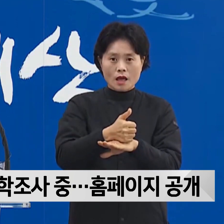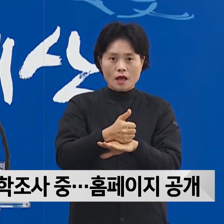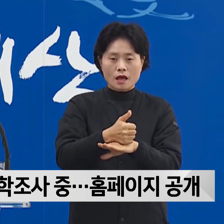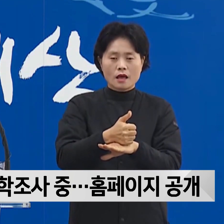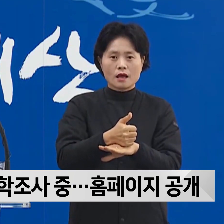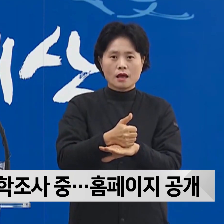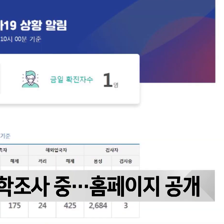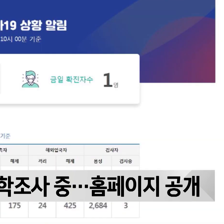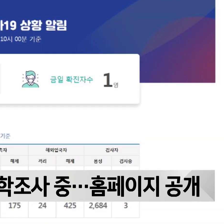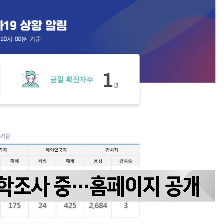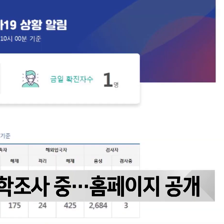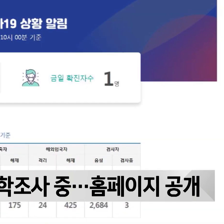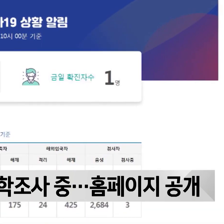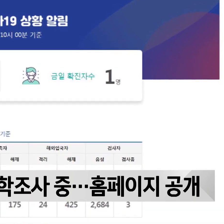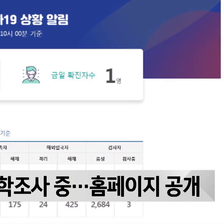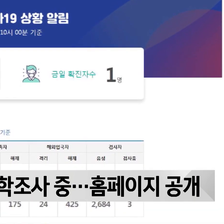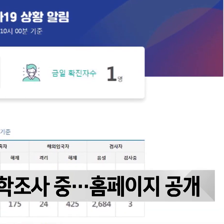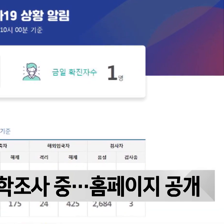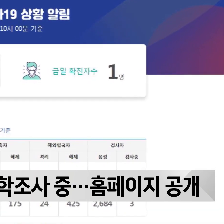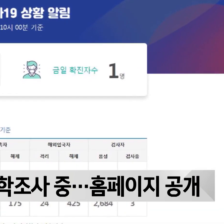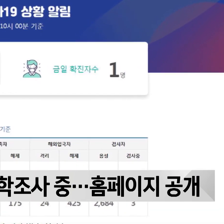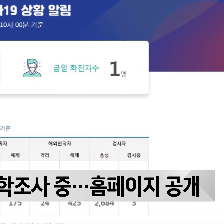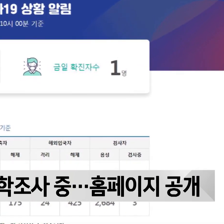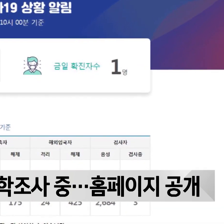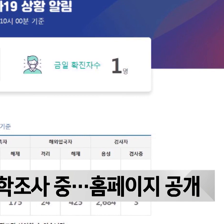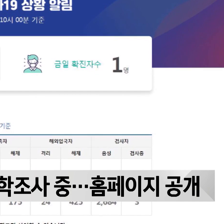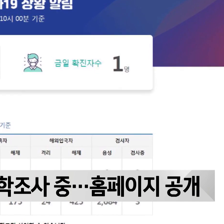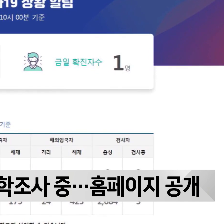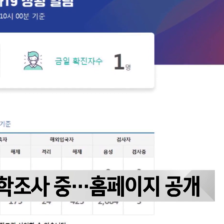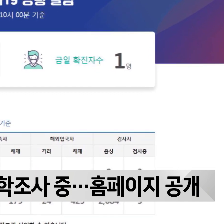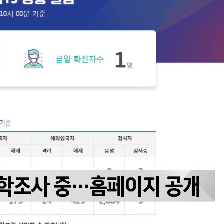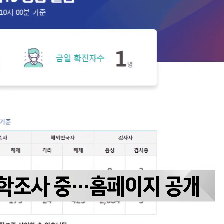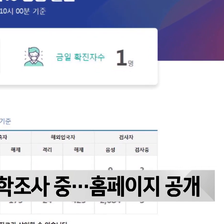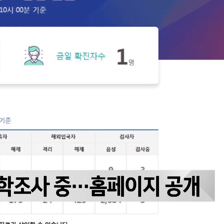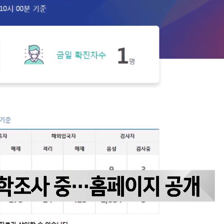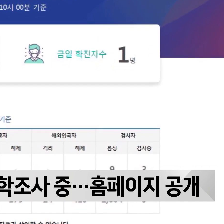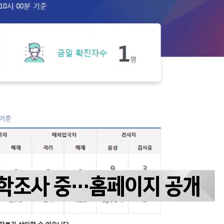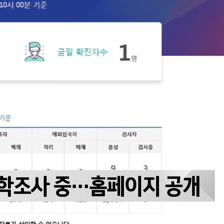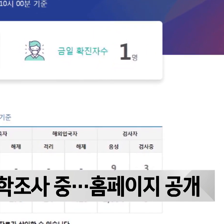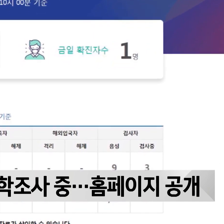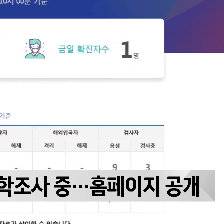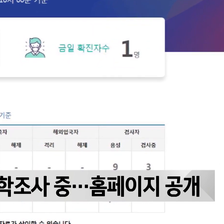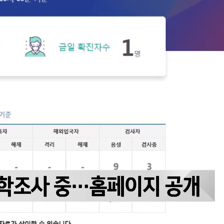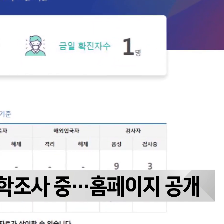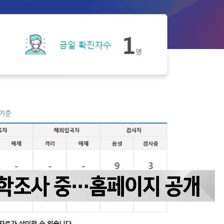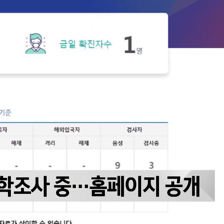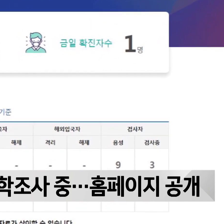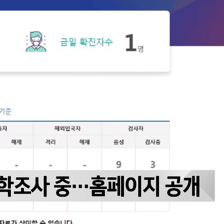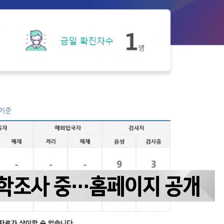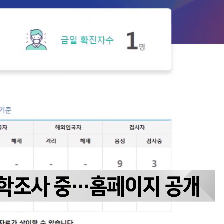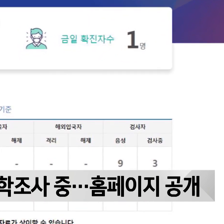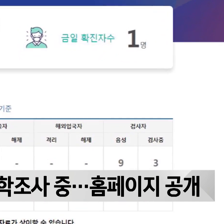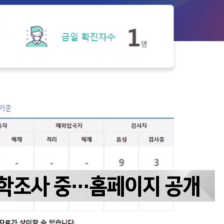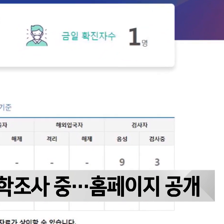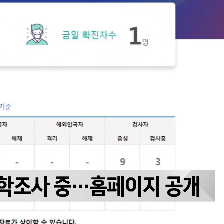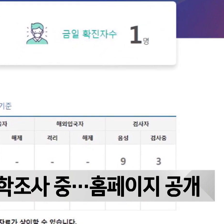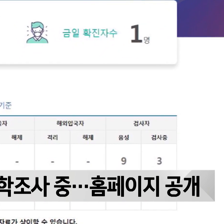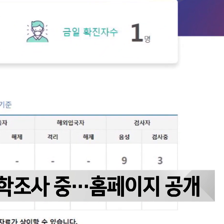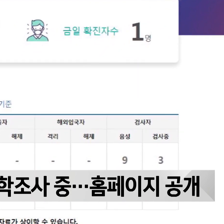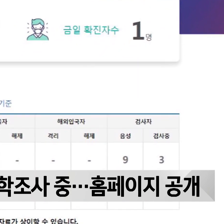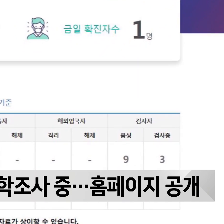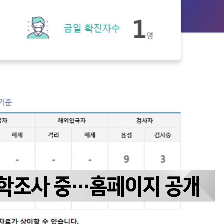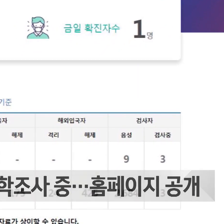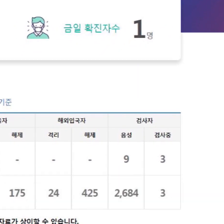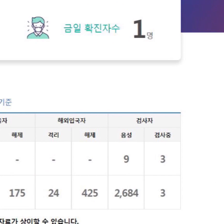수시 SNS 군청 홈페이지를 통하여 신속하게 알려드리겠습니다.